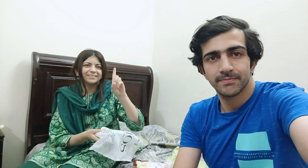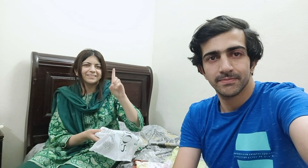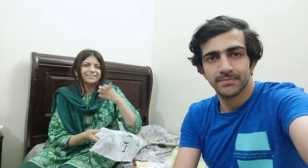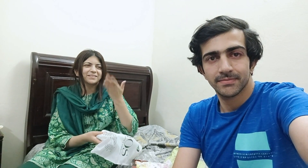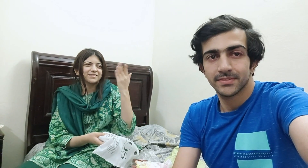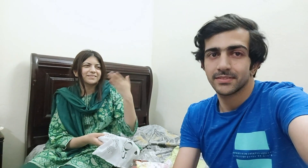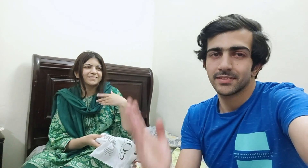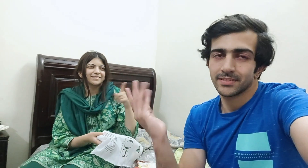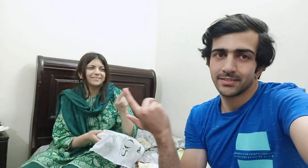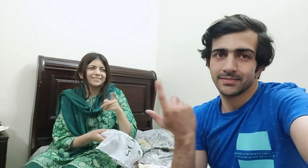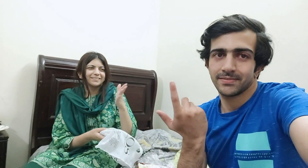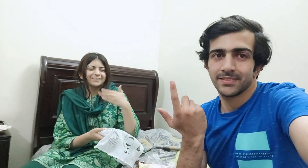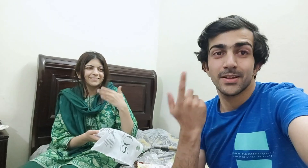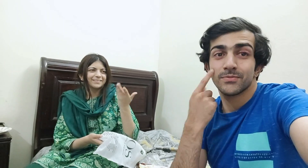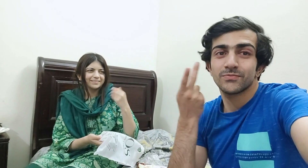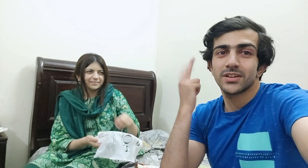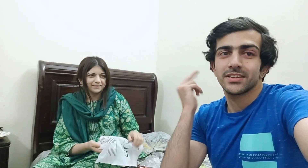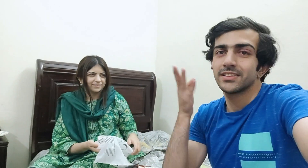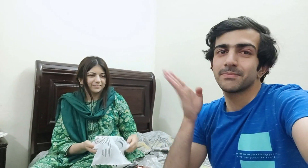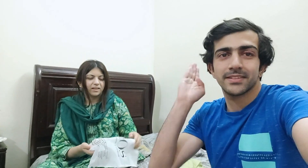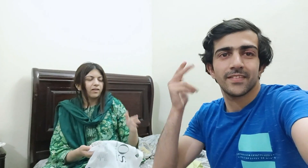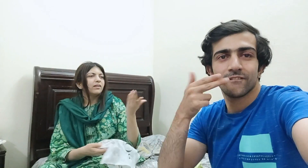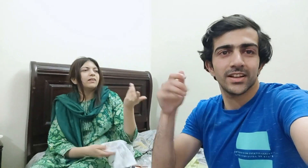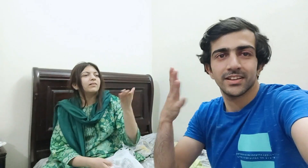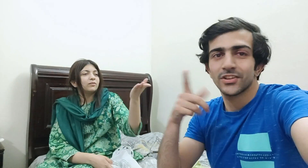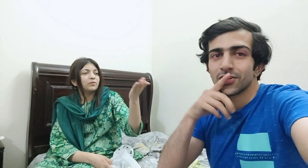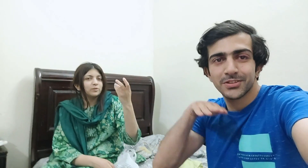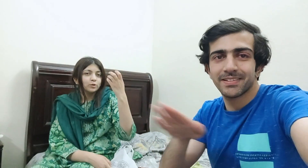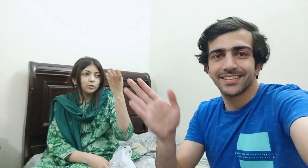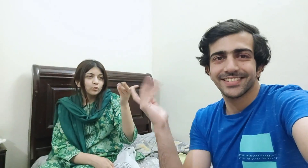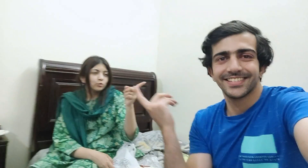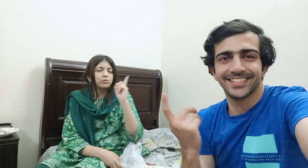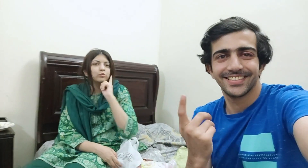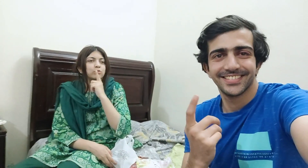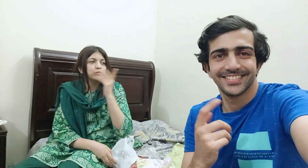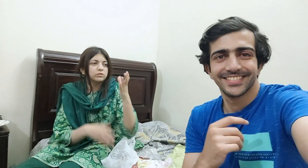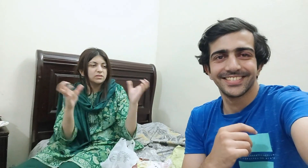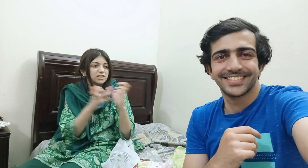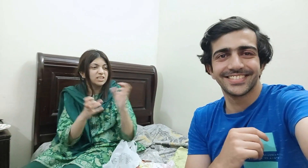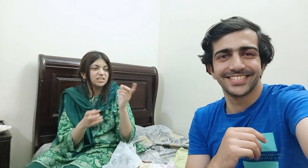ये CST से मैं लेके आई थी चीज़ें, यू नो 2 दिन पहले। तुमने जानबूझ